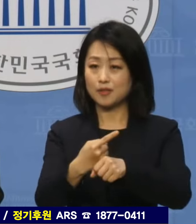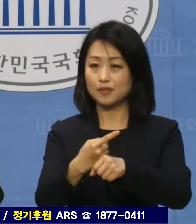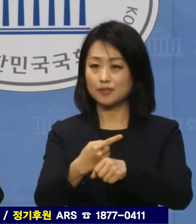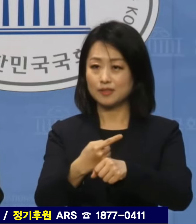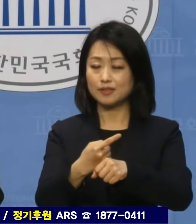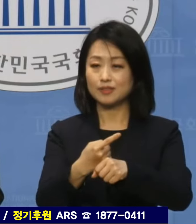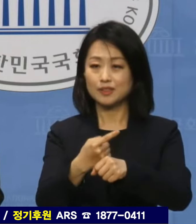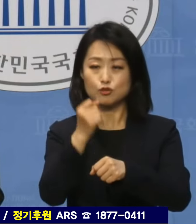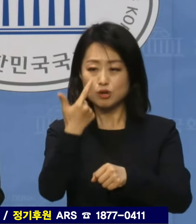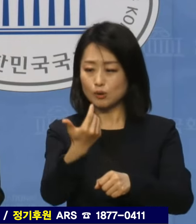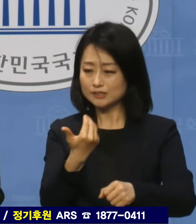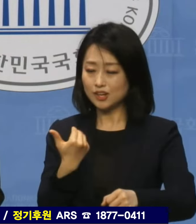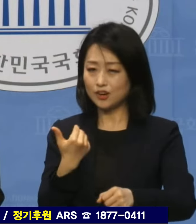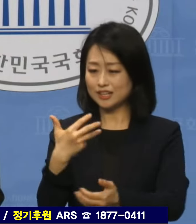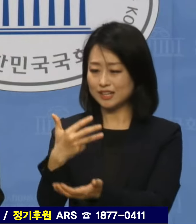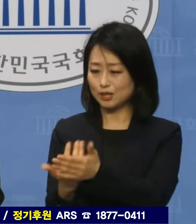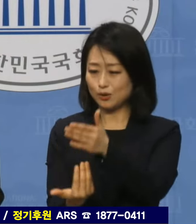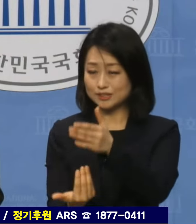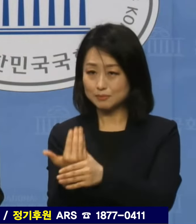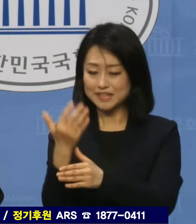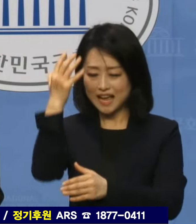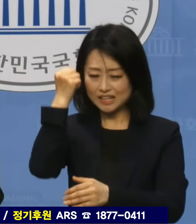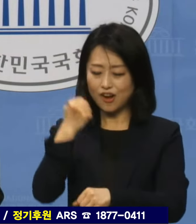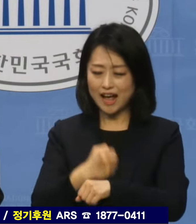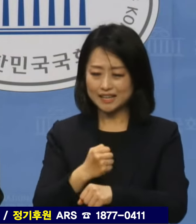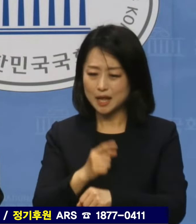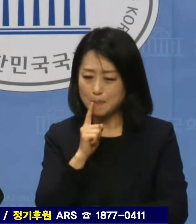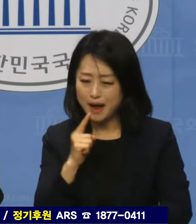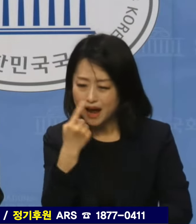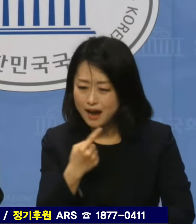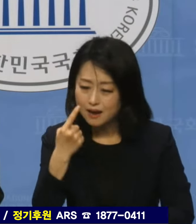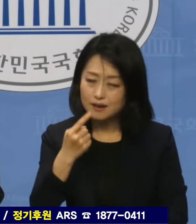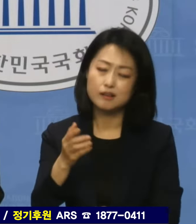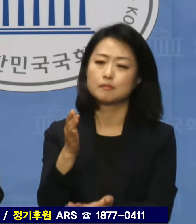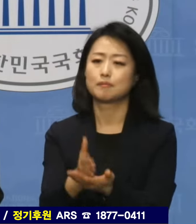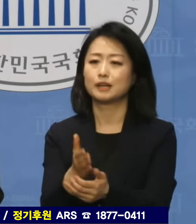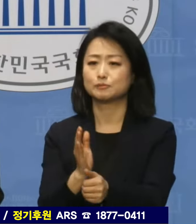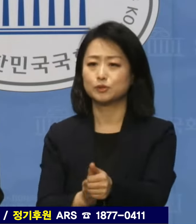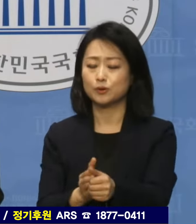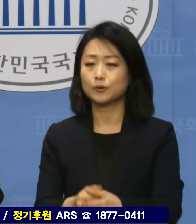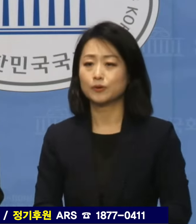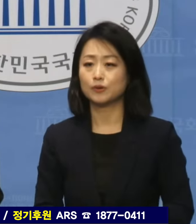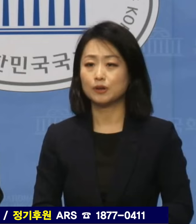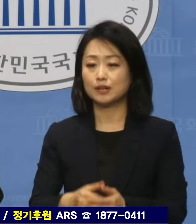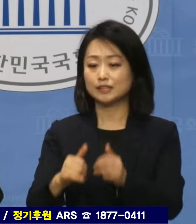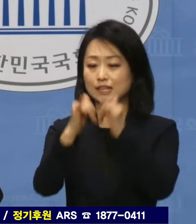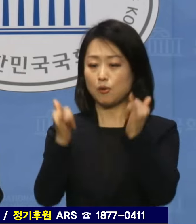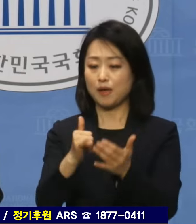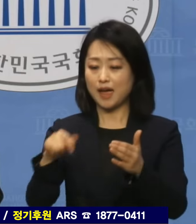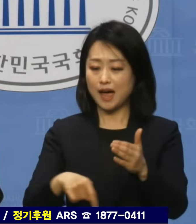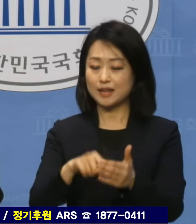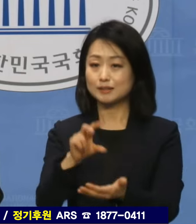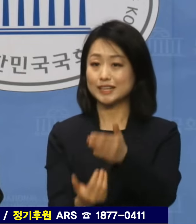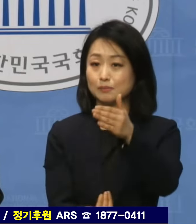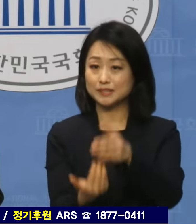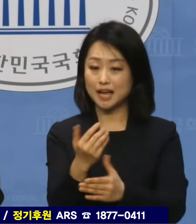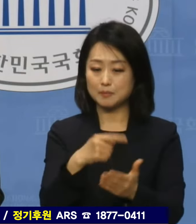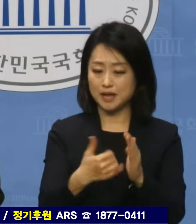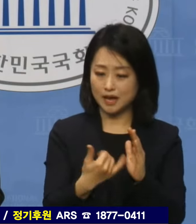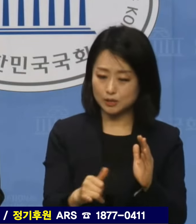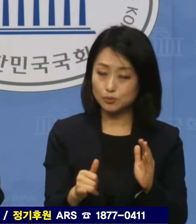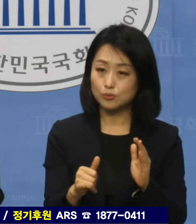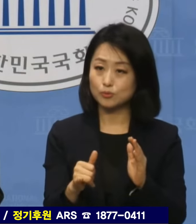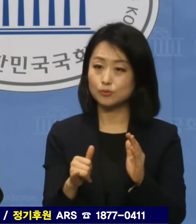그날을 기억하겠다는 다짐만 해서도 안 됩니다. 사회적 참사의 피해자와